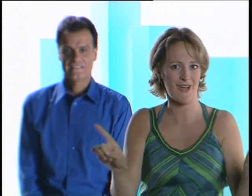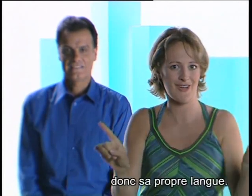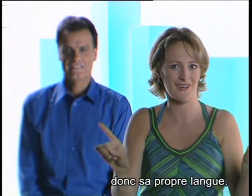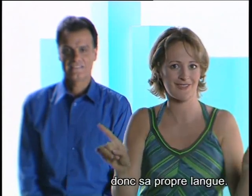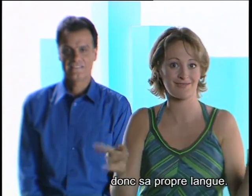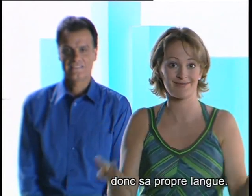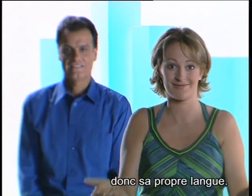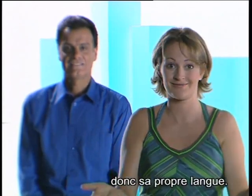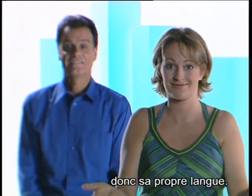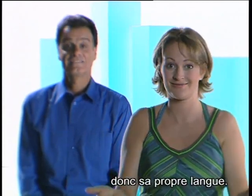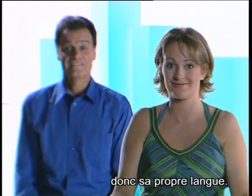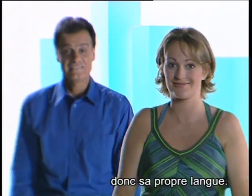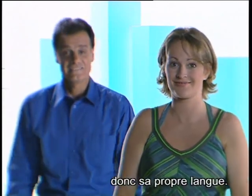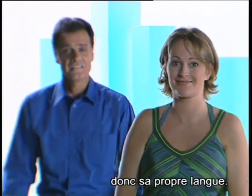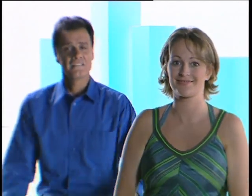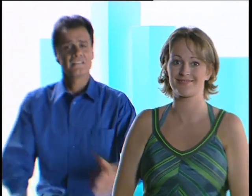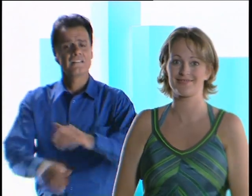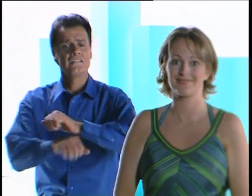culture, donc sa propre langue.